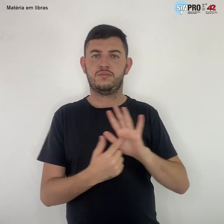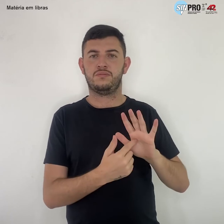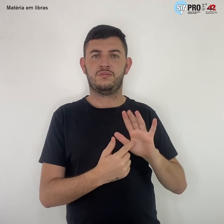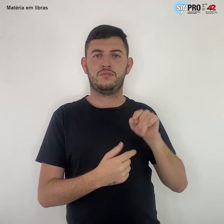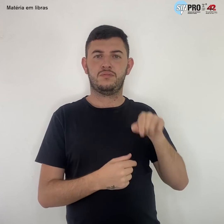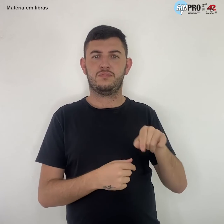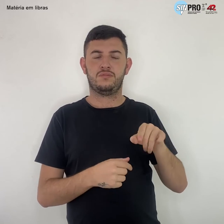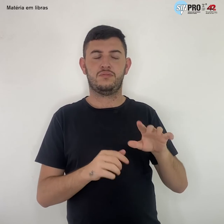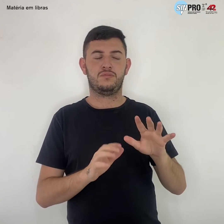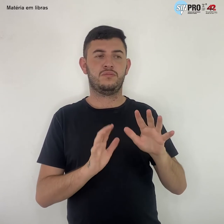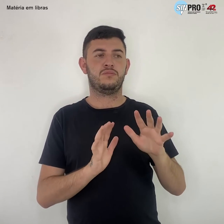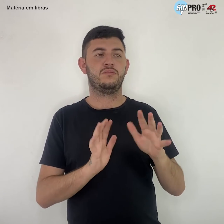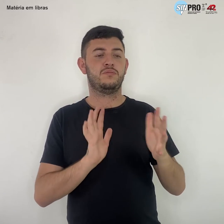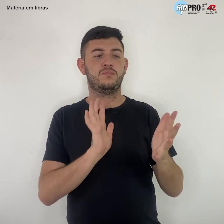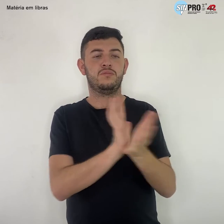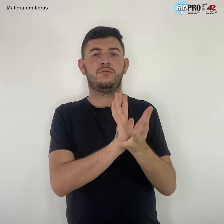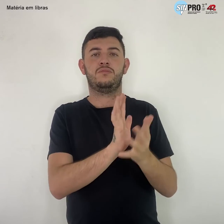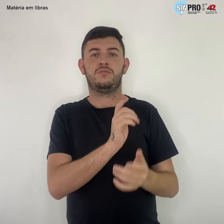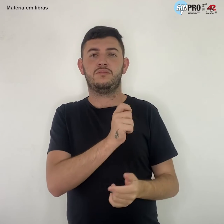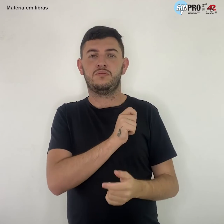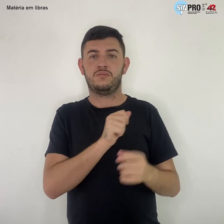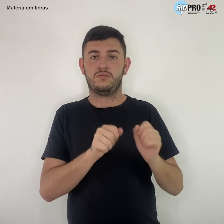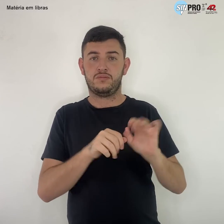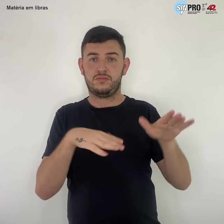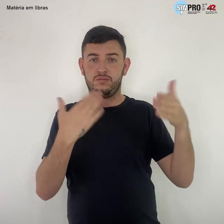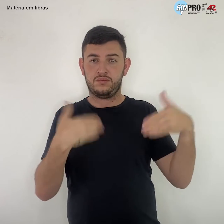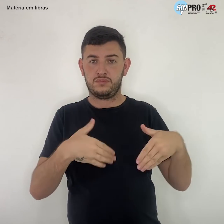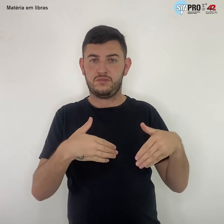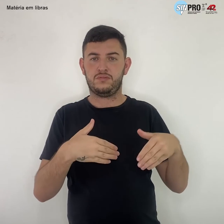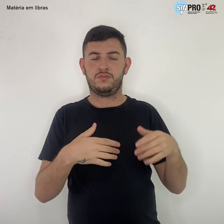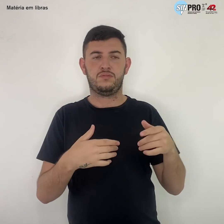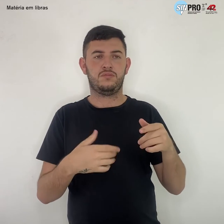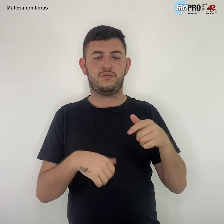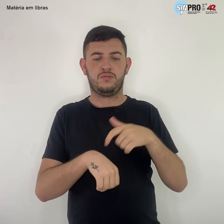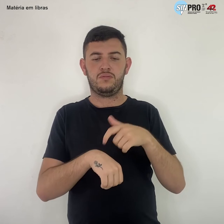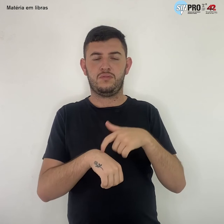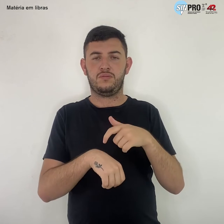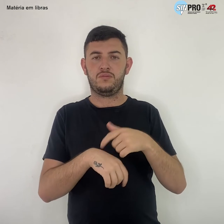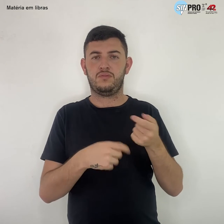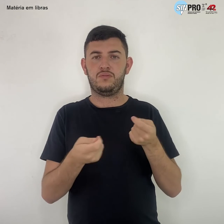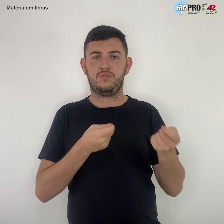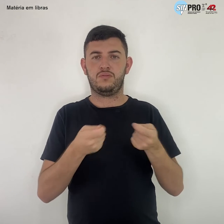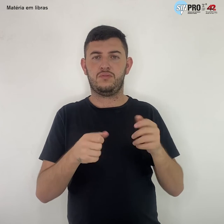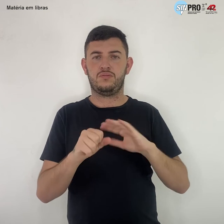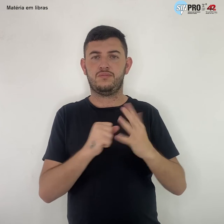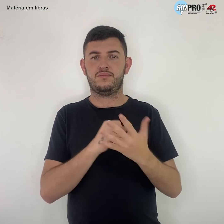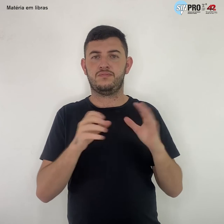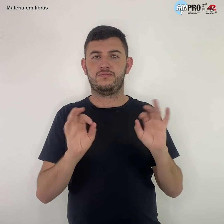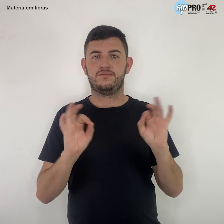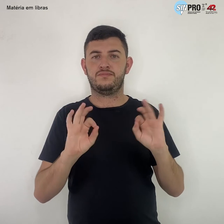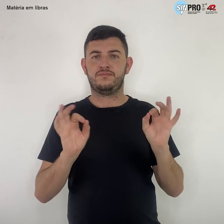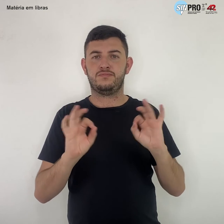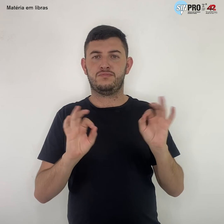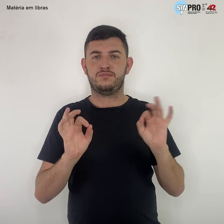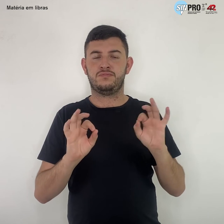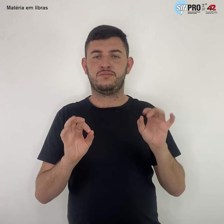uma prova em um período de descontrole da pandemia da Covid-19. Com total falta